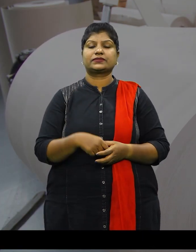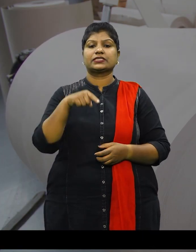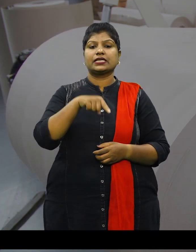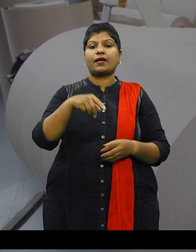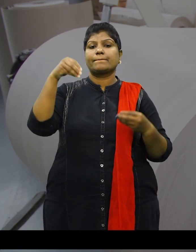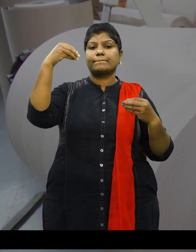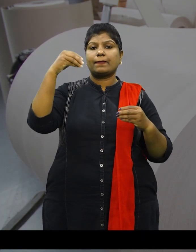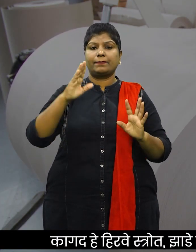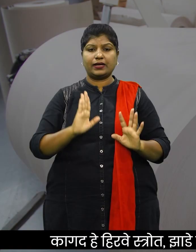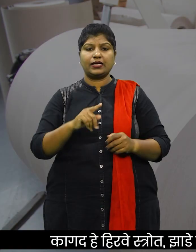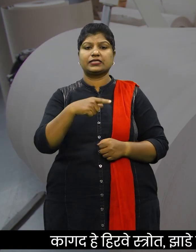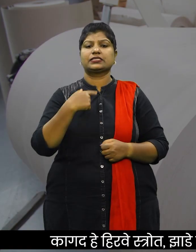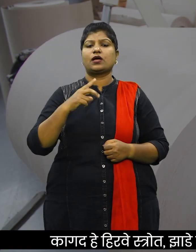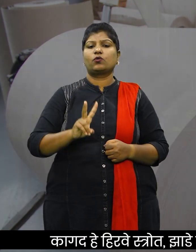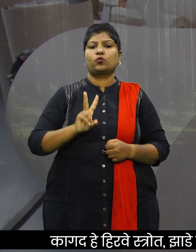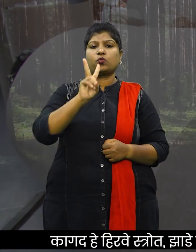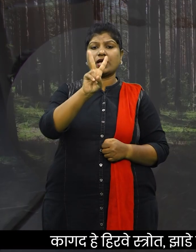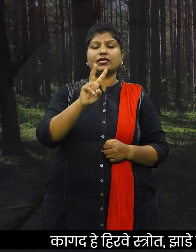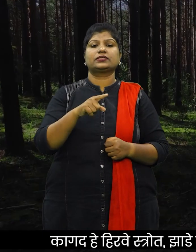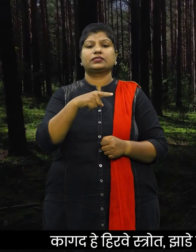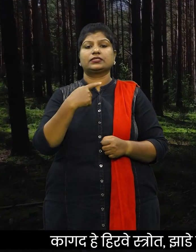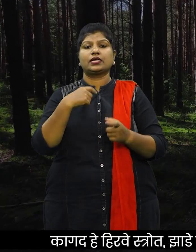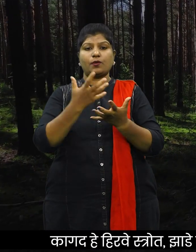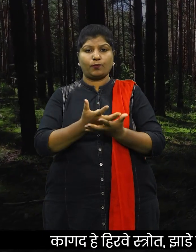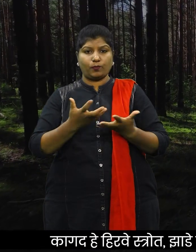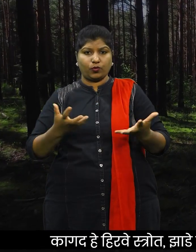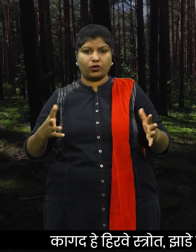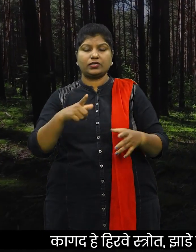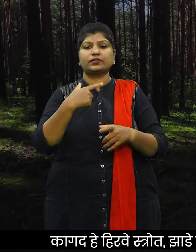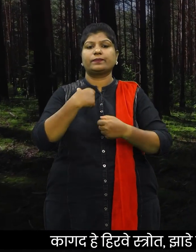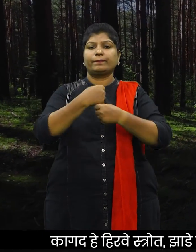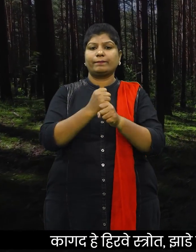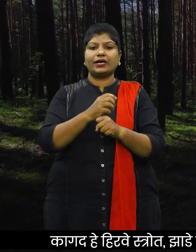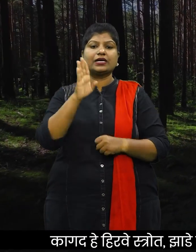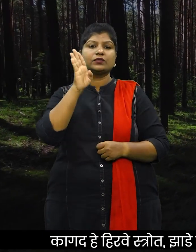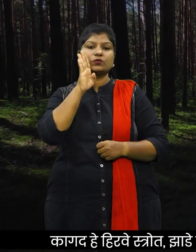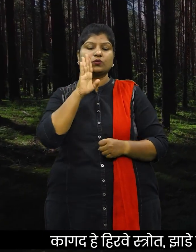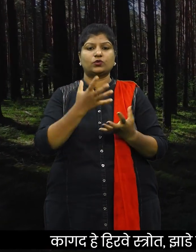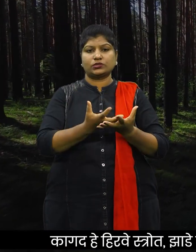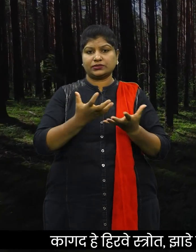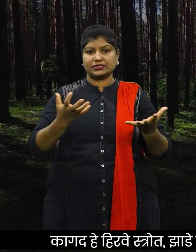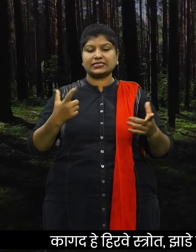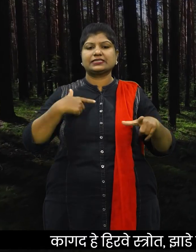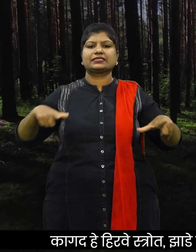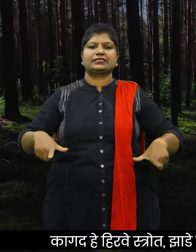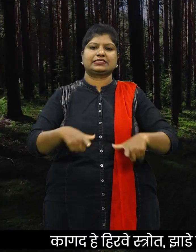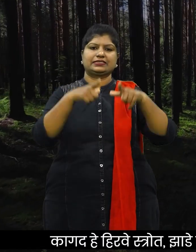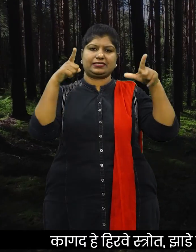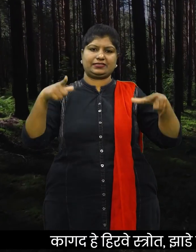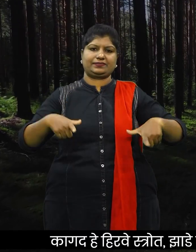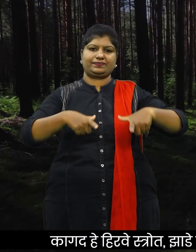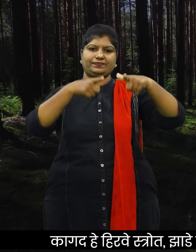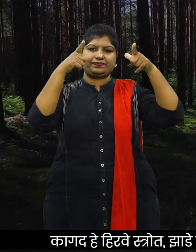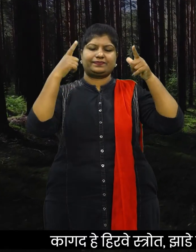कागदाचा पुनर्वापर. कागद हे हिरवे स्त्रोत झाडे पासून बनवलेले एक मौल्यवान उत्पादने आहेत.